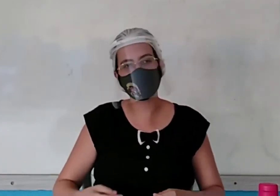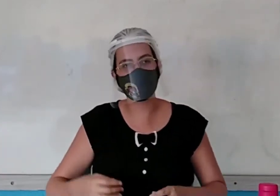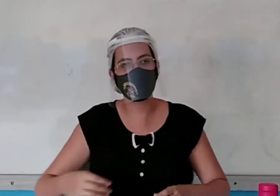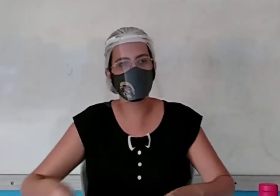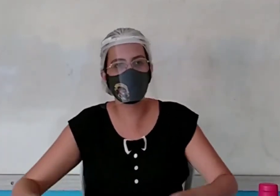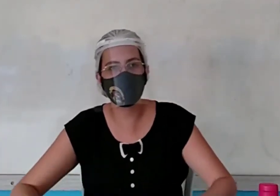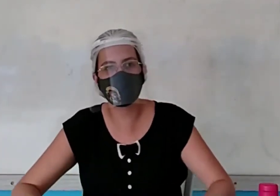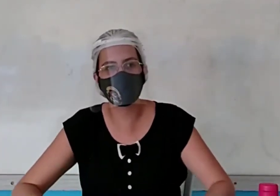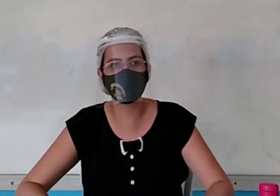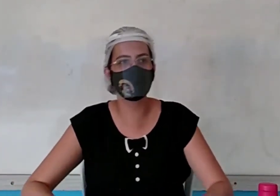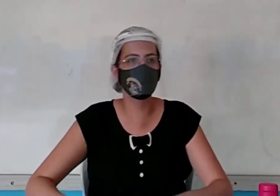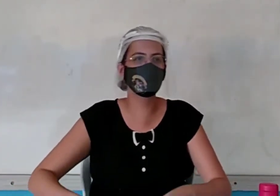vou colocar a cabeça para fora do ônibus.